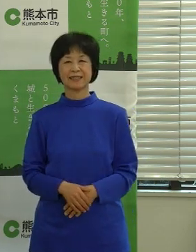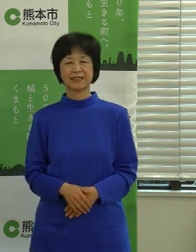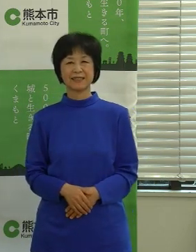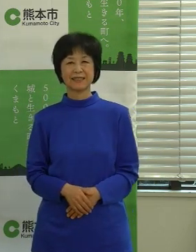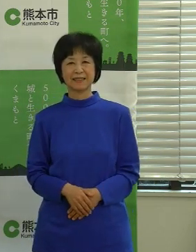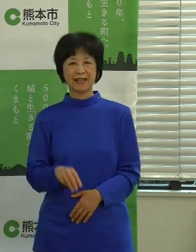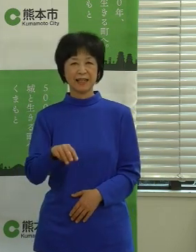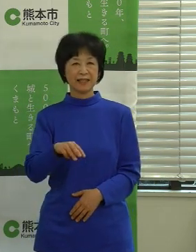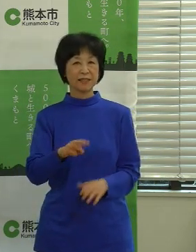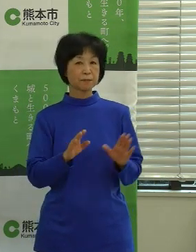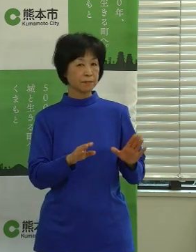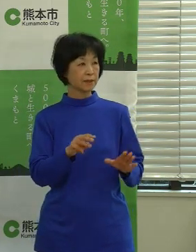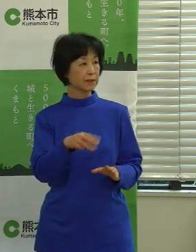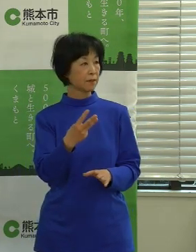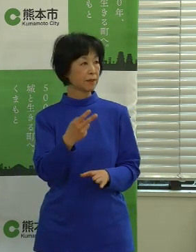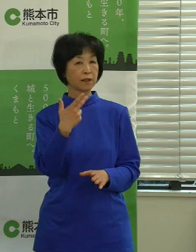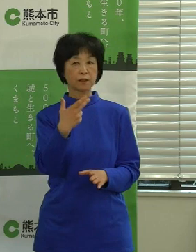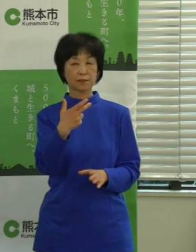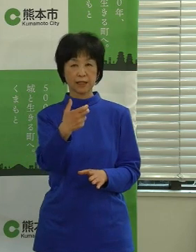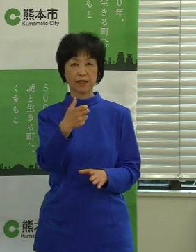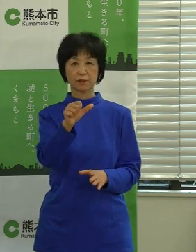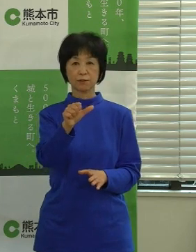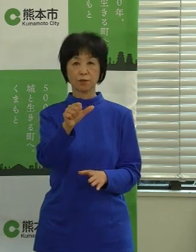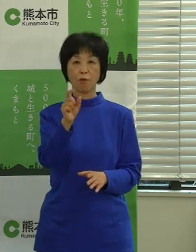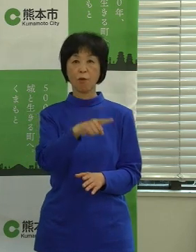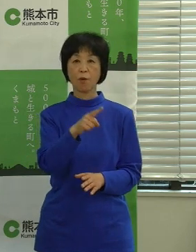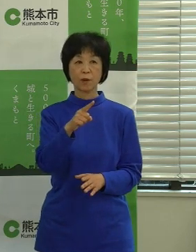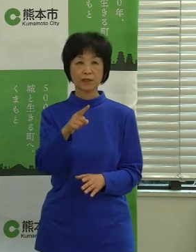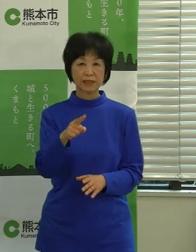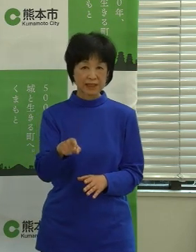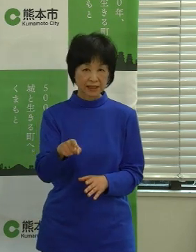375人でしたっけとかっていうのは、